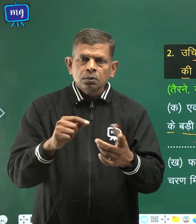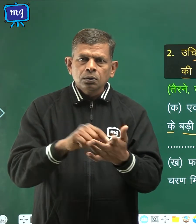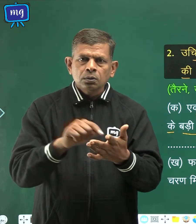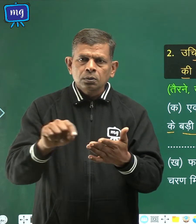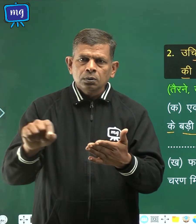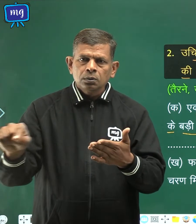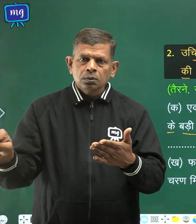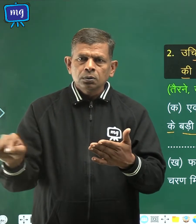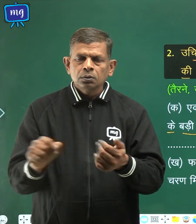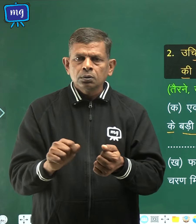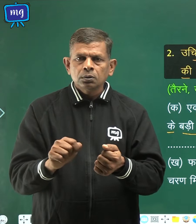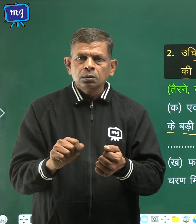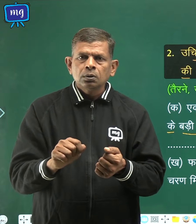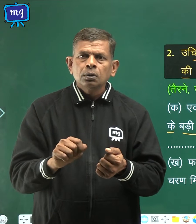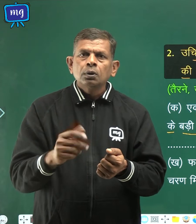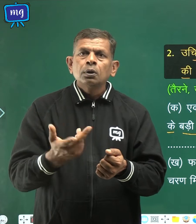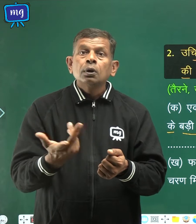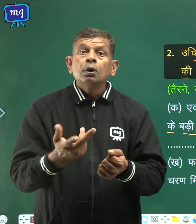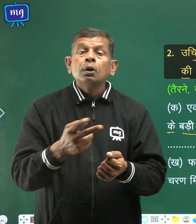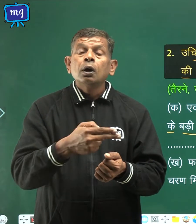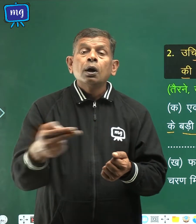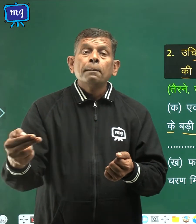डैश कहते हैं।